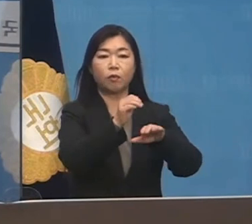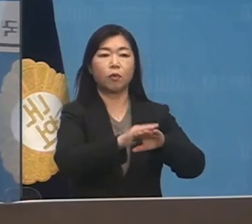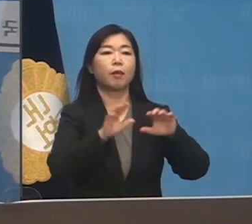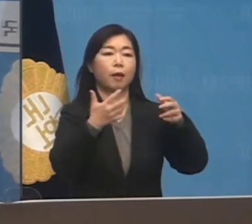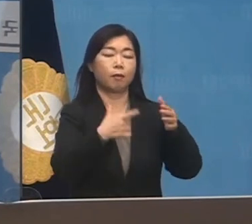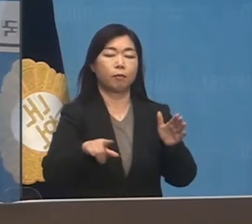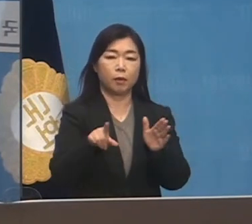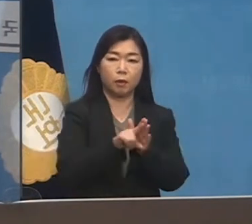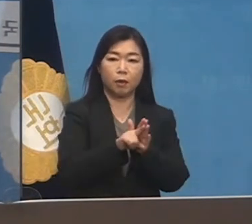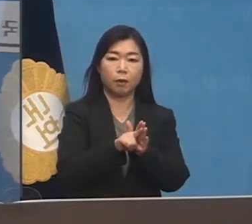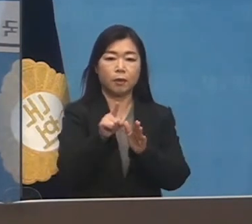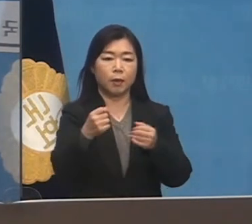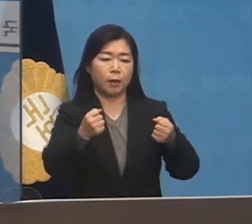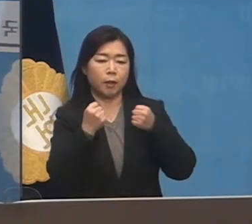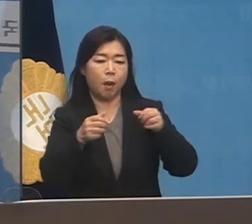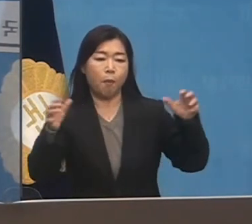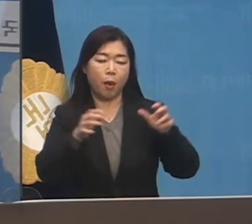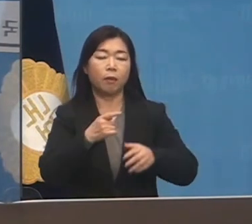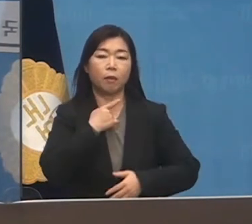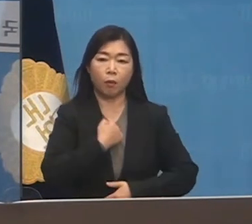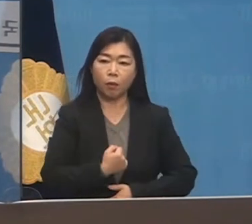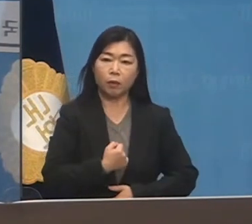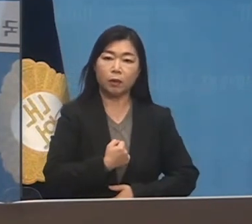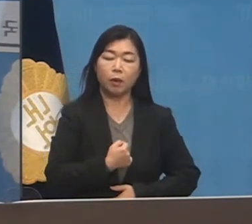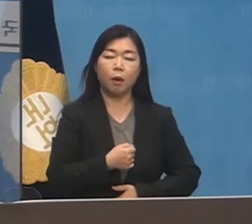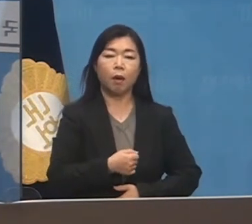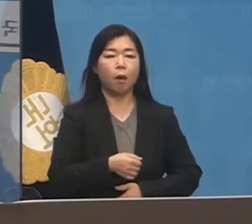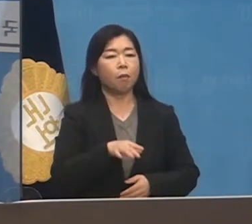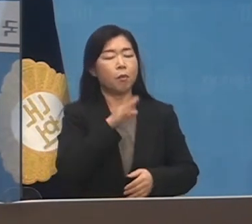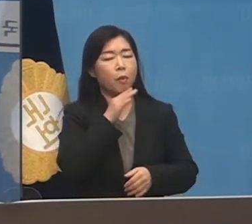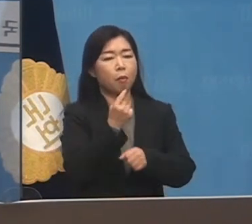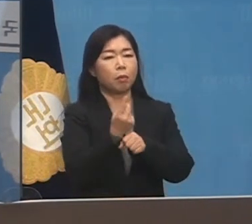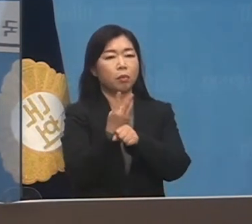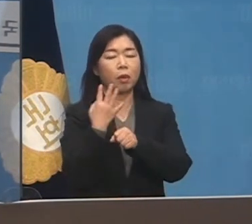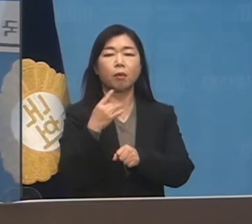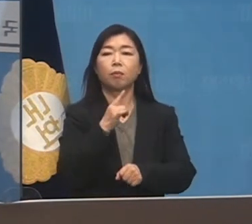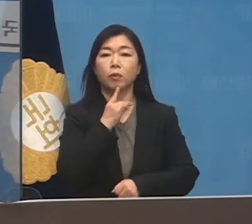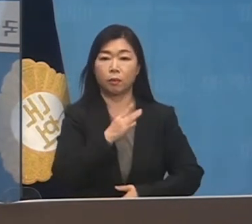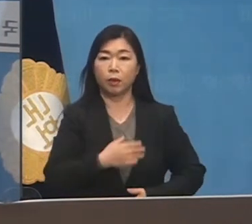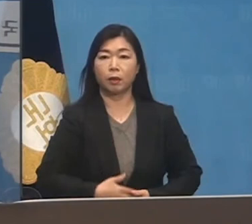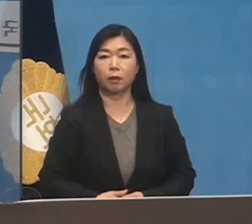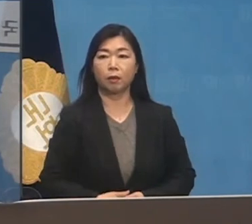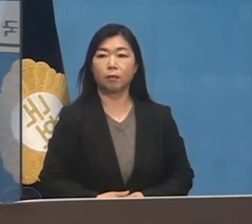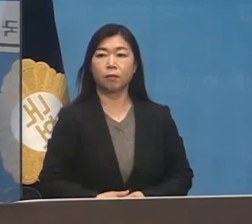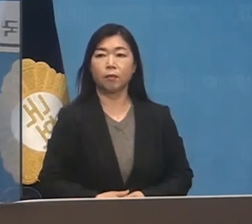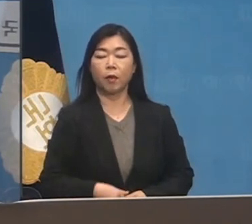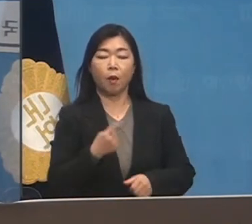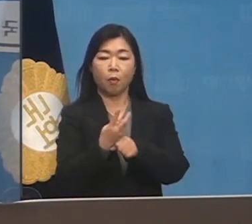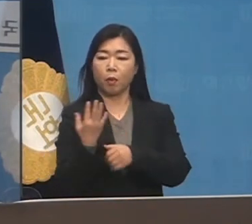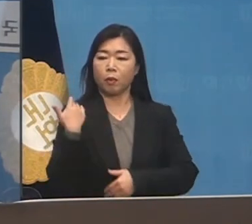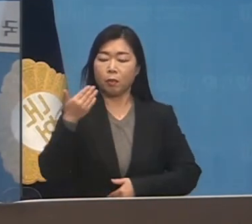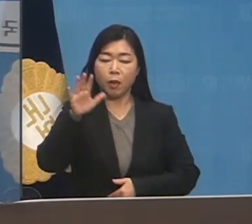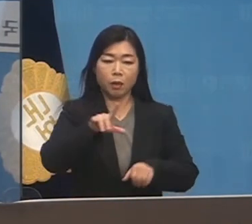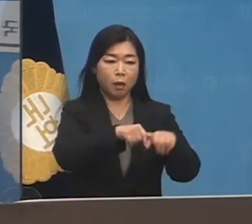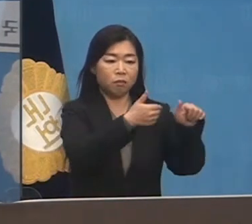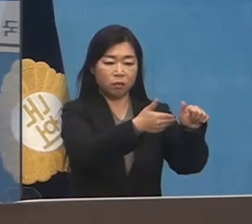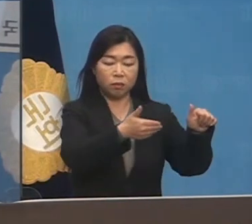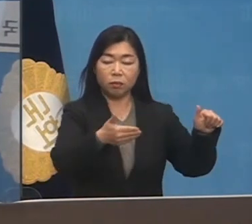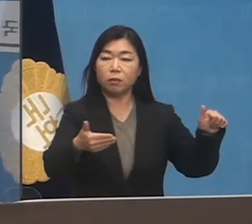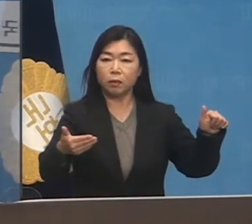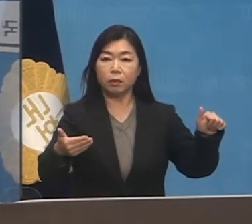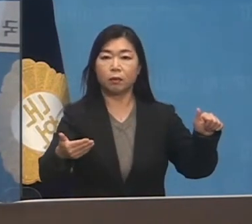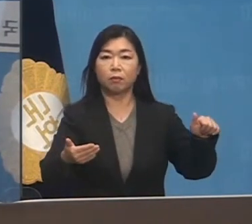나라가 되고 그 힘을 모았던 것이 불과 몇 해 전입니다. 그러나 얼마 시간이 지나지